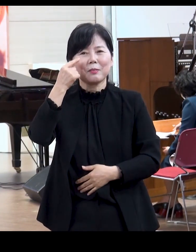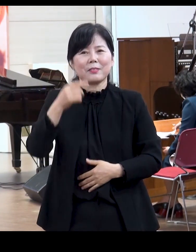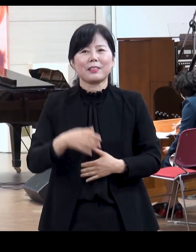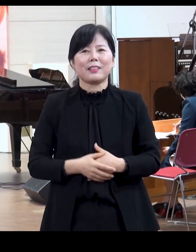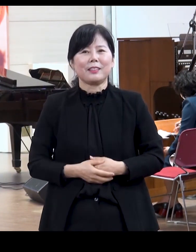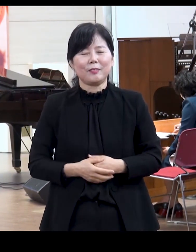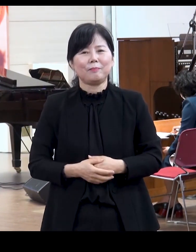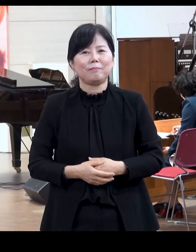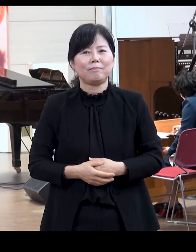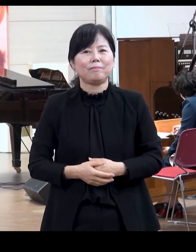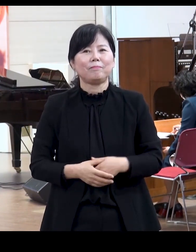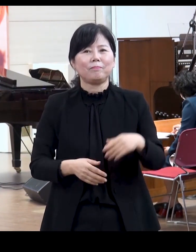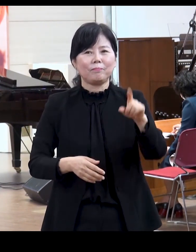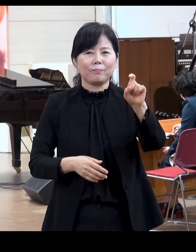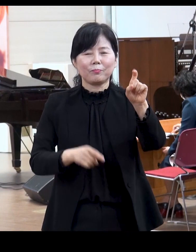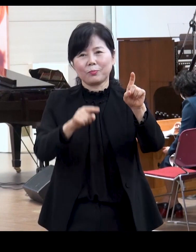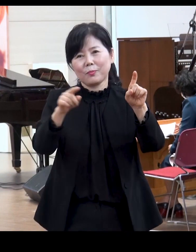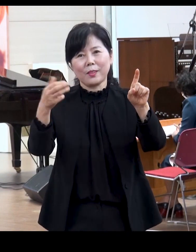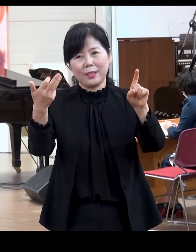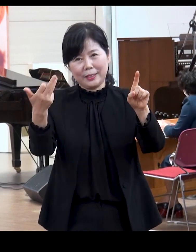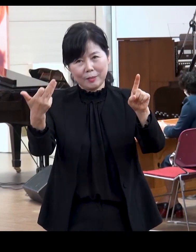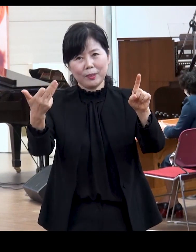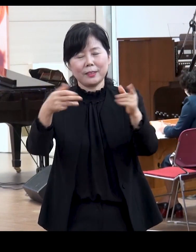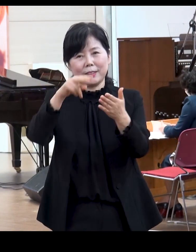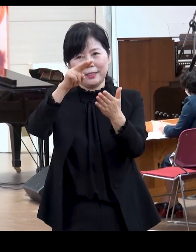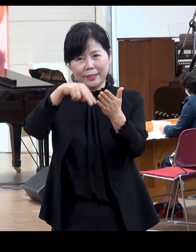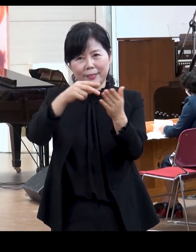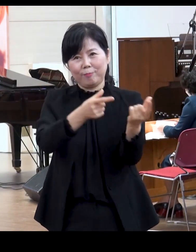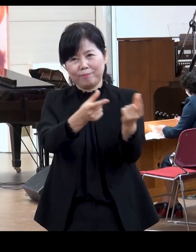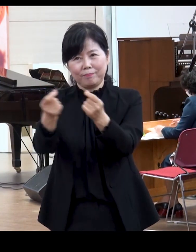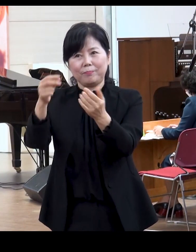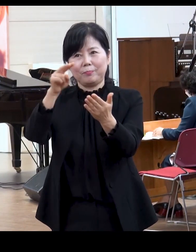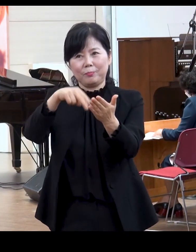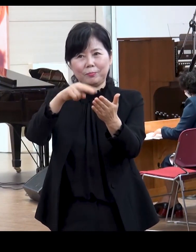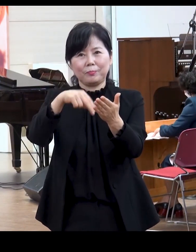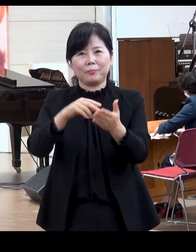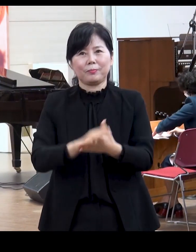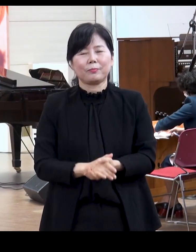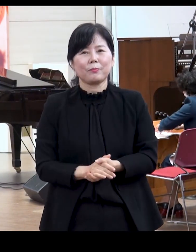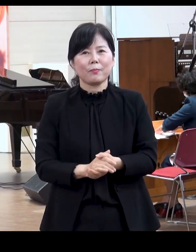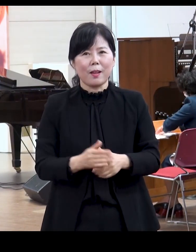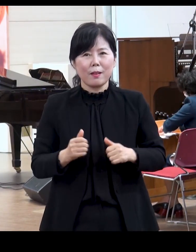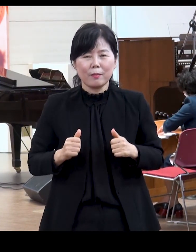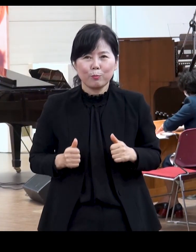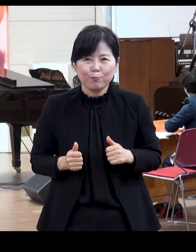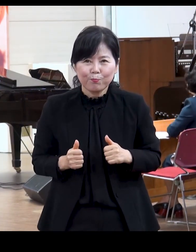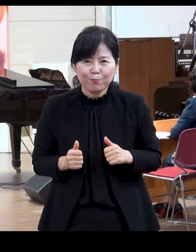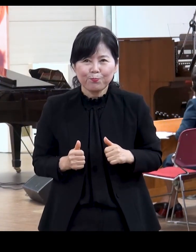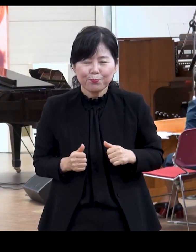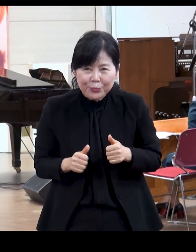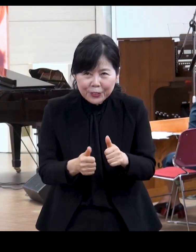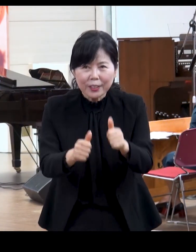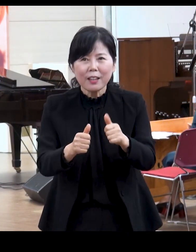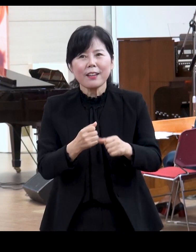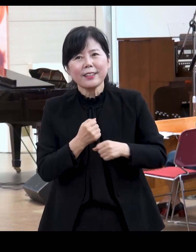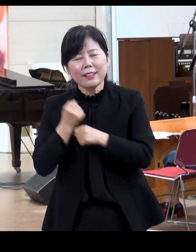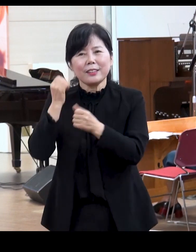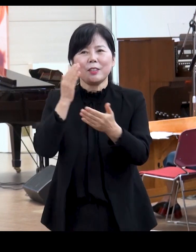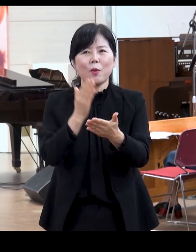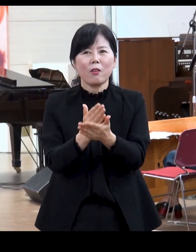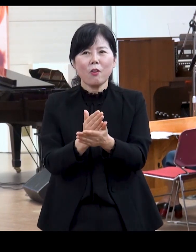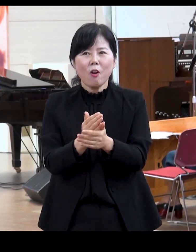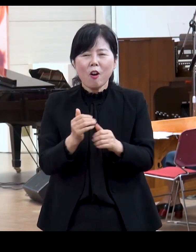읽어보도록 하겠습니다. 우리 11절로 18절까지 말씀 함께 같이 읽습니다. 부지런하여 게으르지